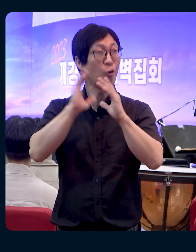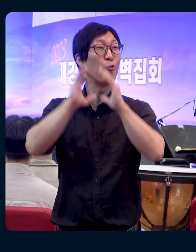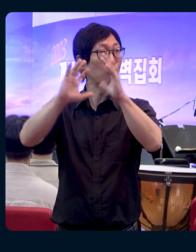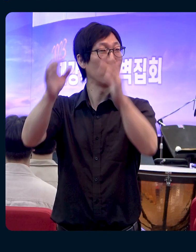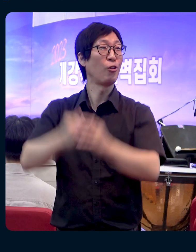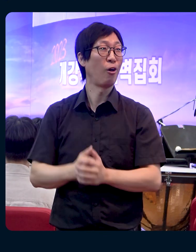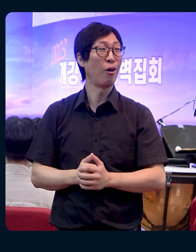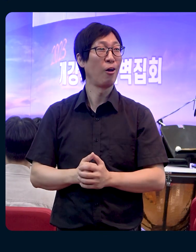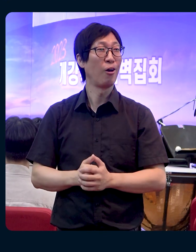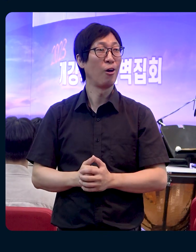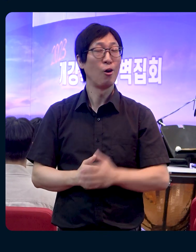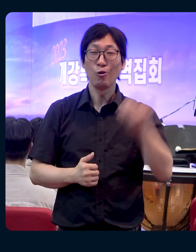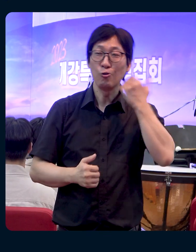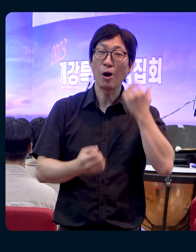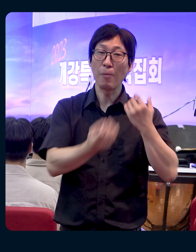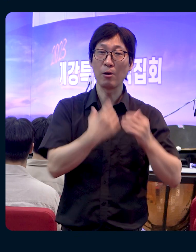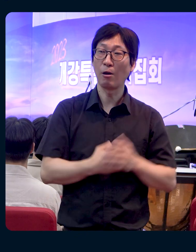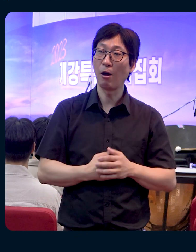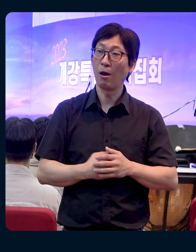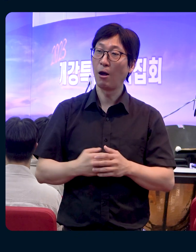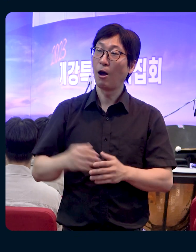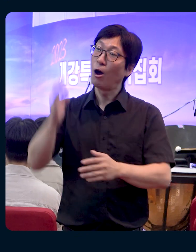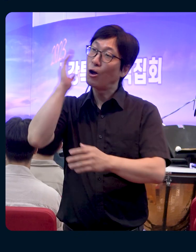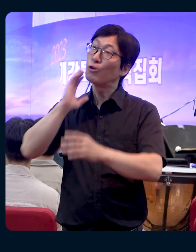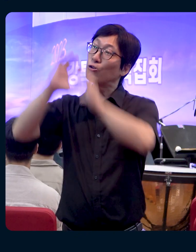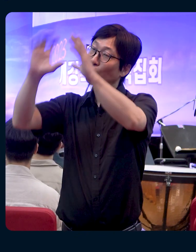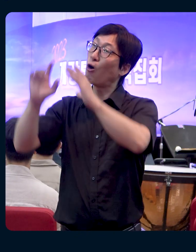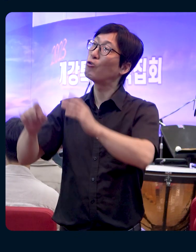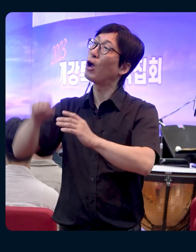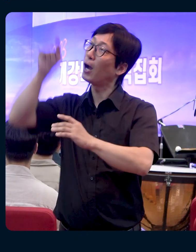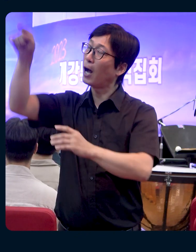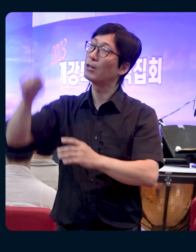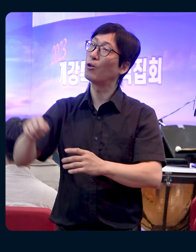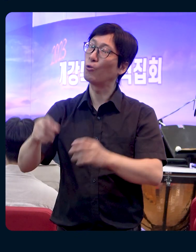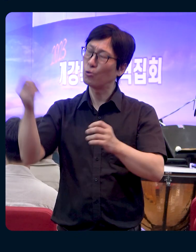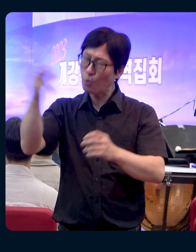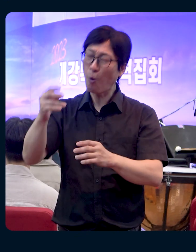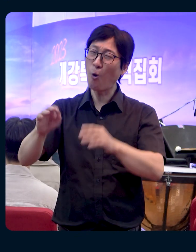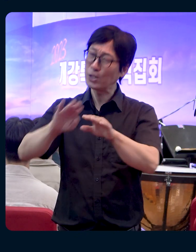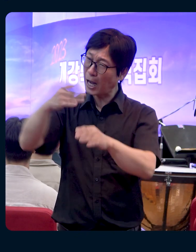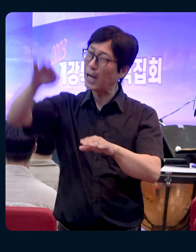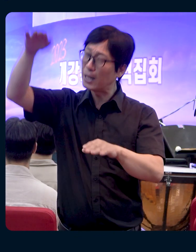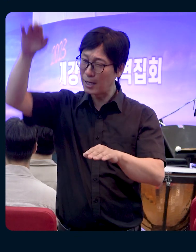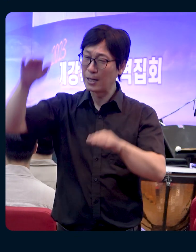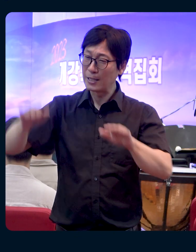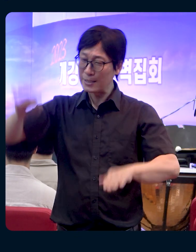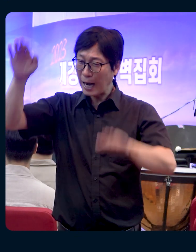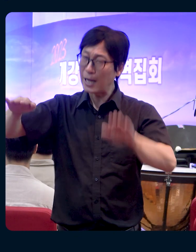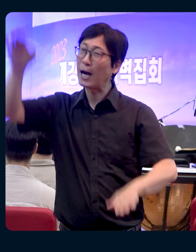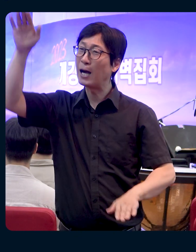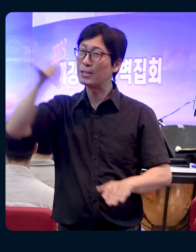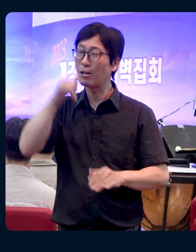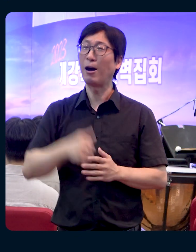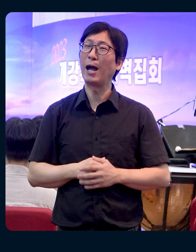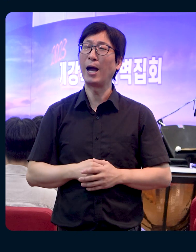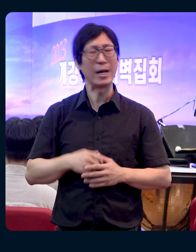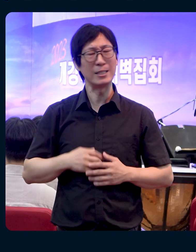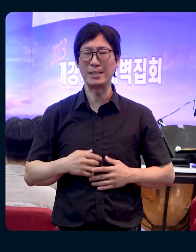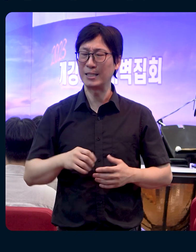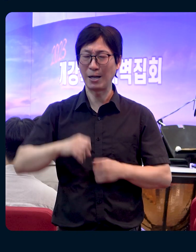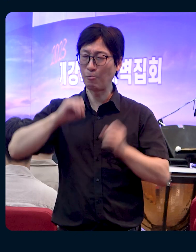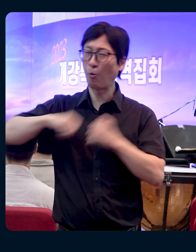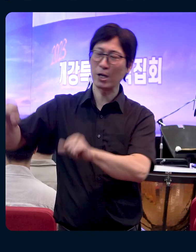그러면 나 천국 안 간다. 여기서도 맨날 밑에 있었는데 천국 가서도 밑에 있으라고 그러면 차라리 평등한 지옥까지. 거긴 다